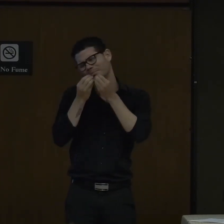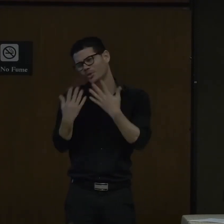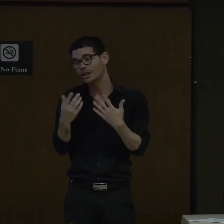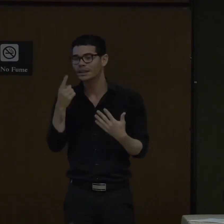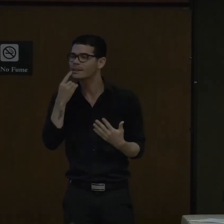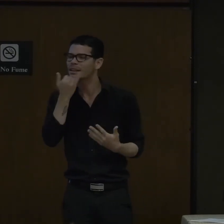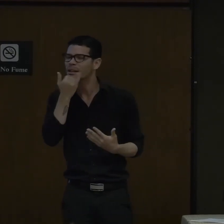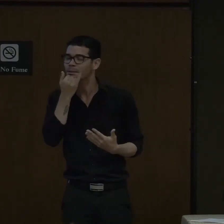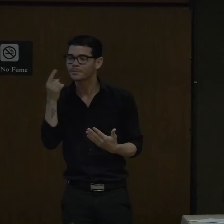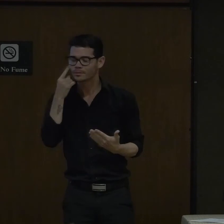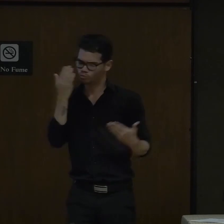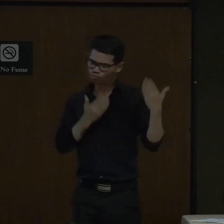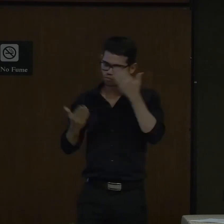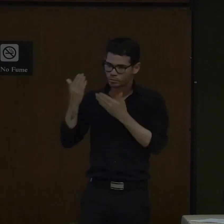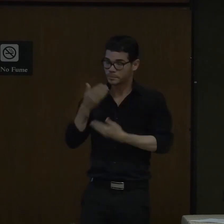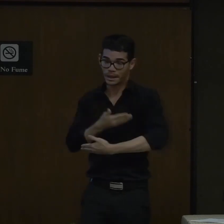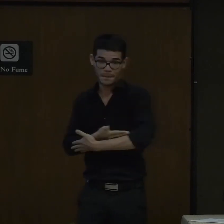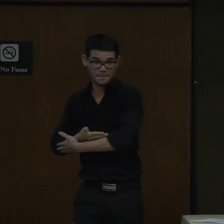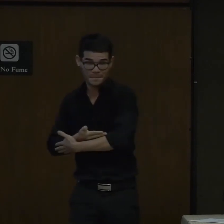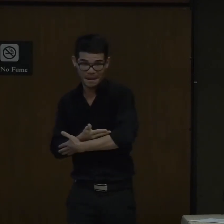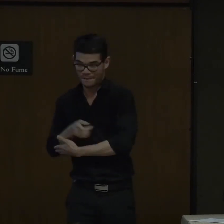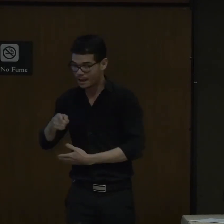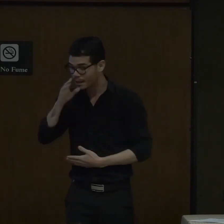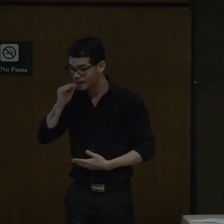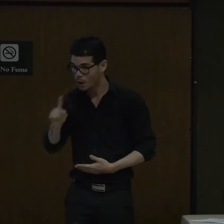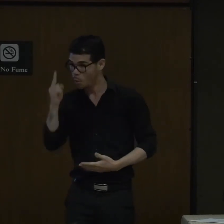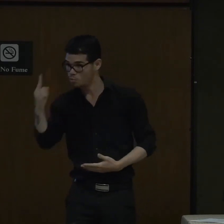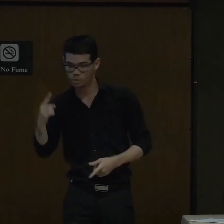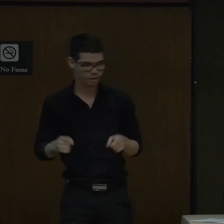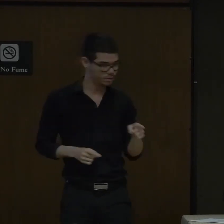y bebés monolingües. Y en este